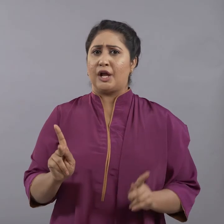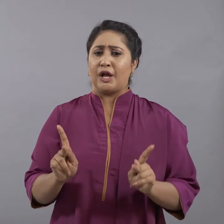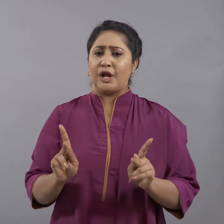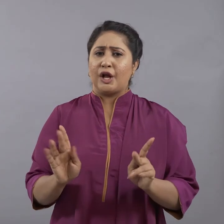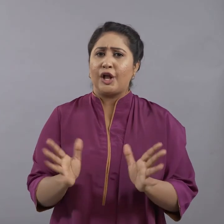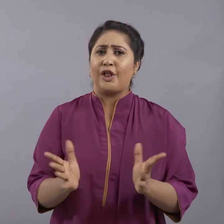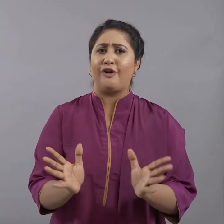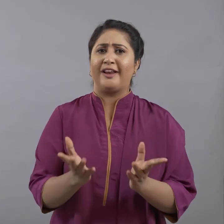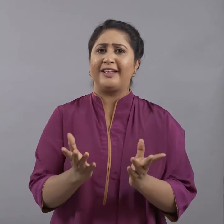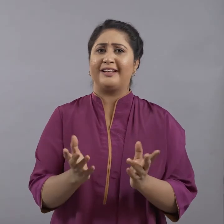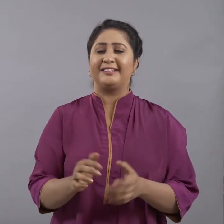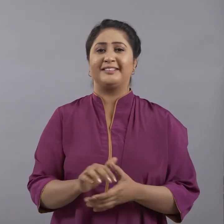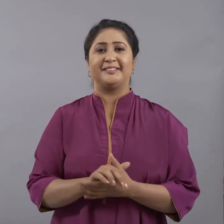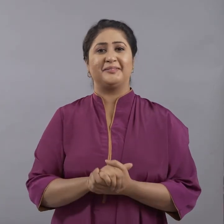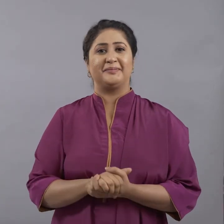खिलौने,